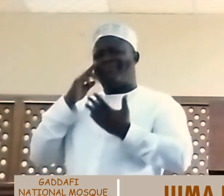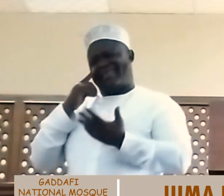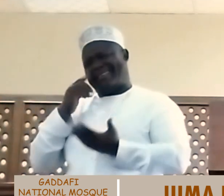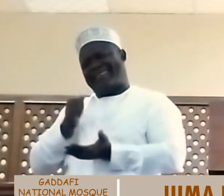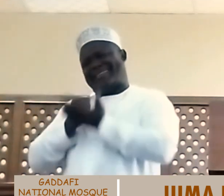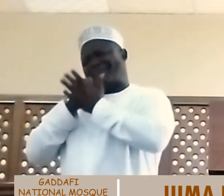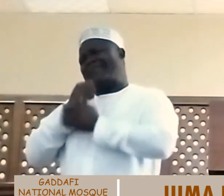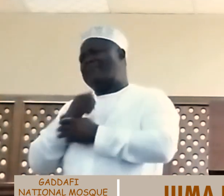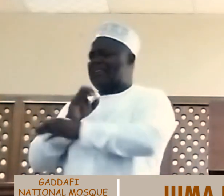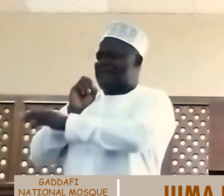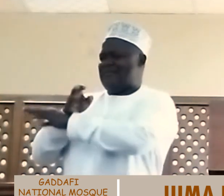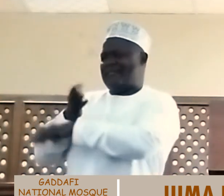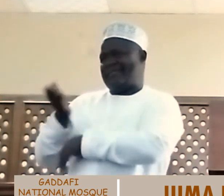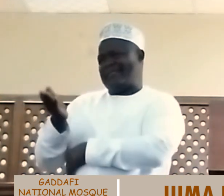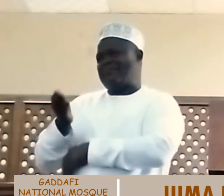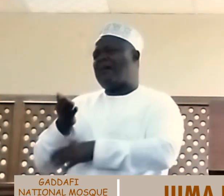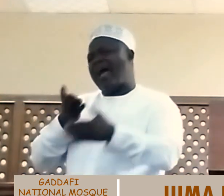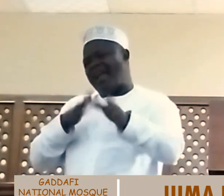yandibadde atuwadde amagezi.